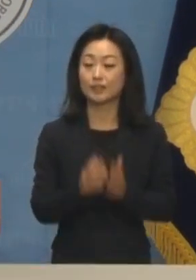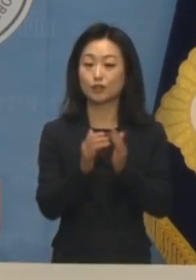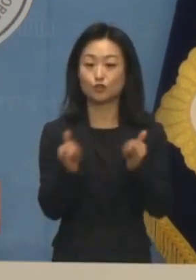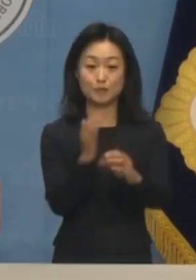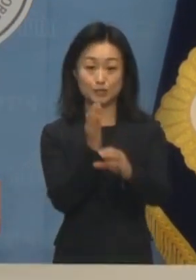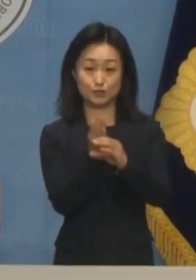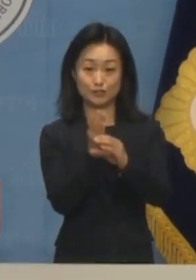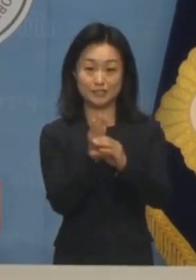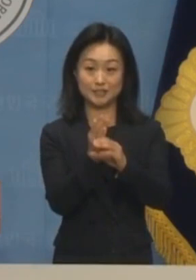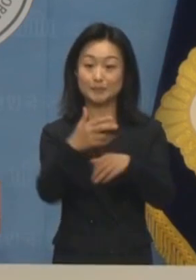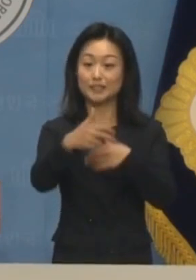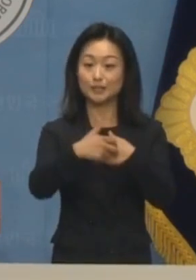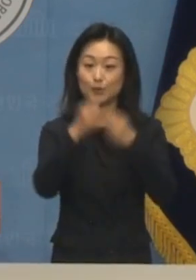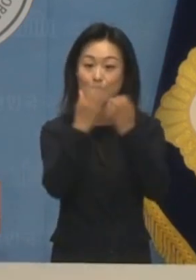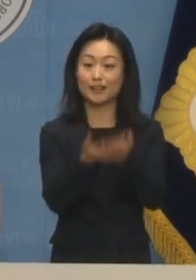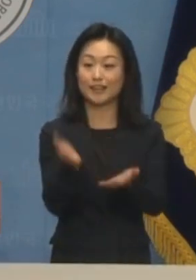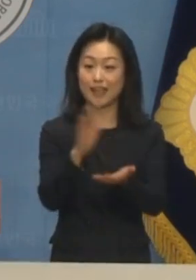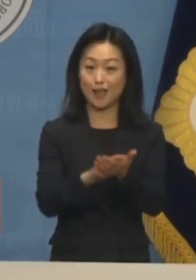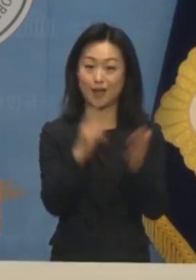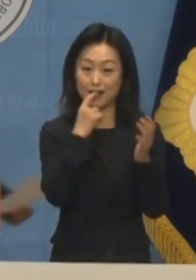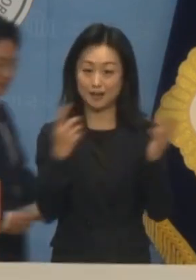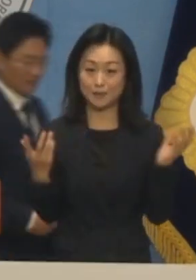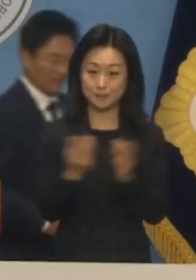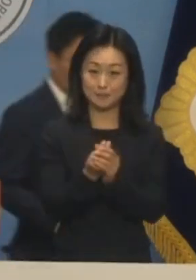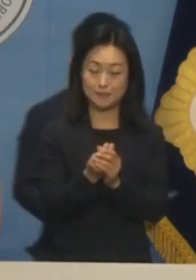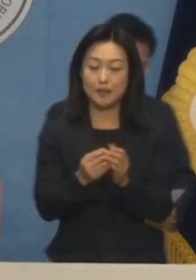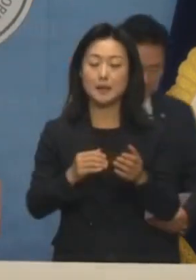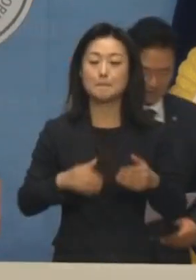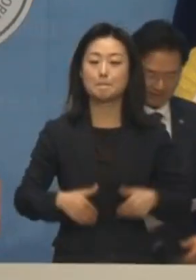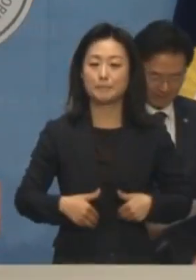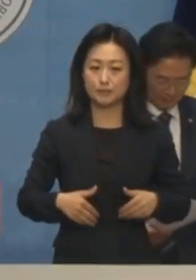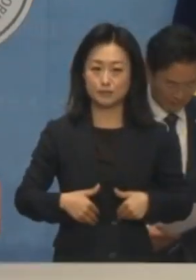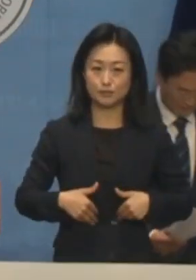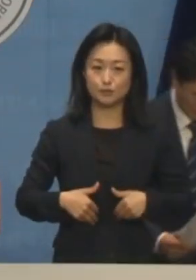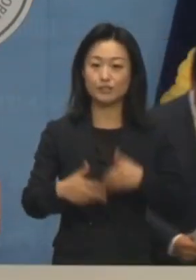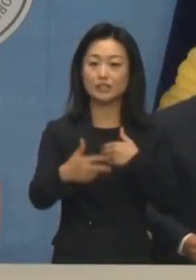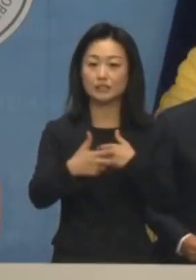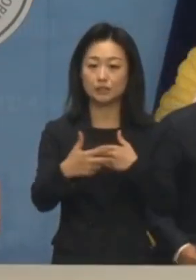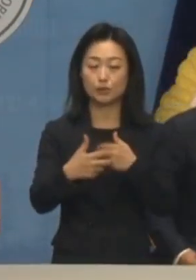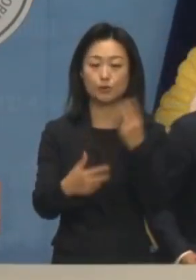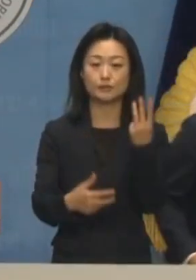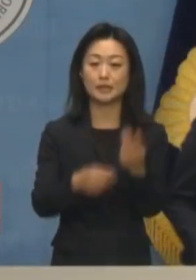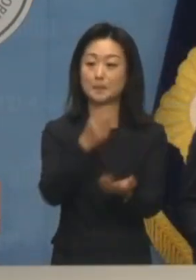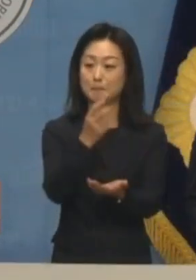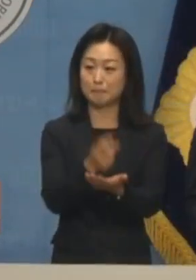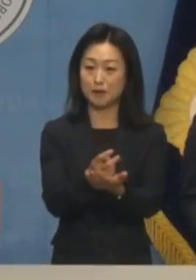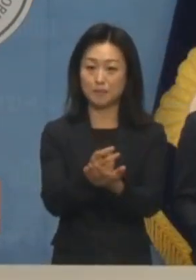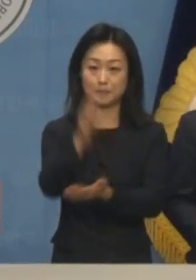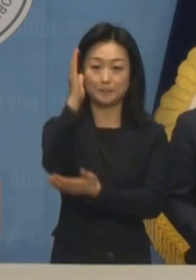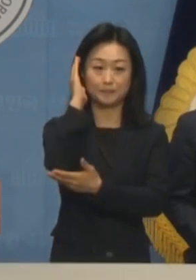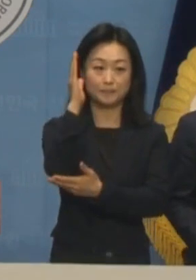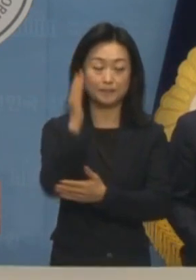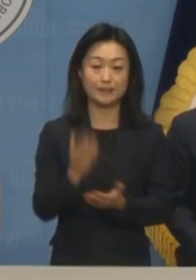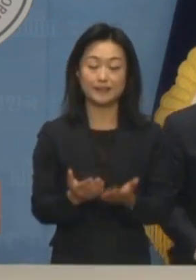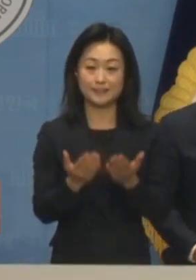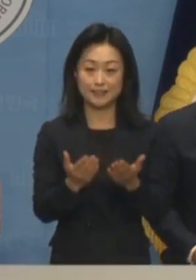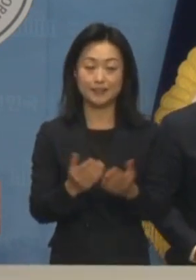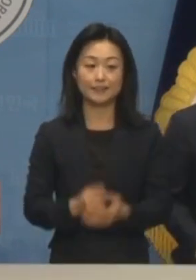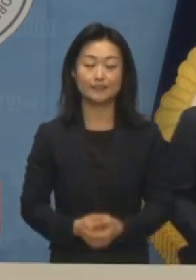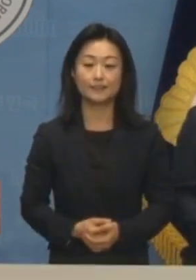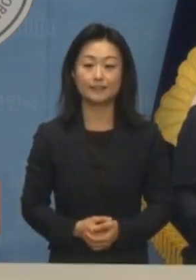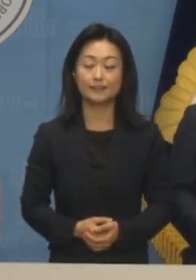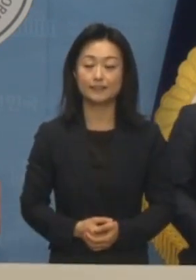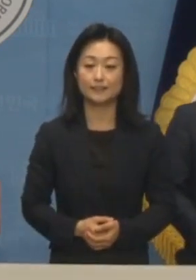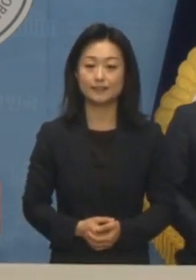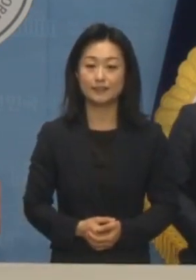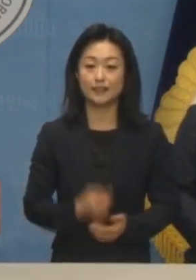국민중심 의료개혁 완수를 위한 필수의료 강화 3법 발의 기자회견을 시작하도록 하겠습니다. 예,